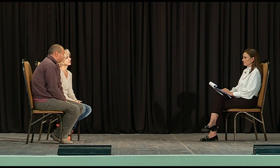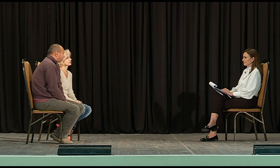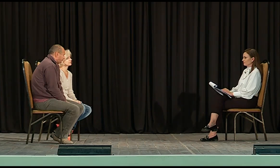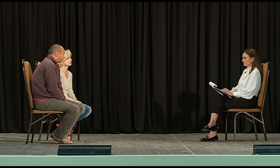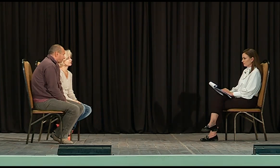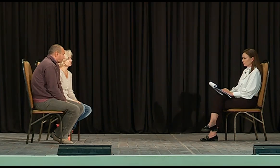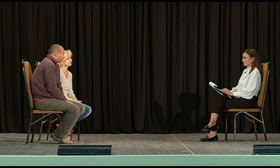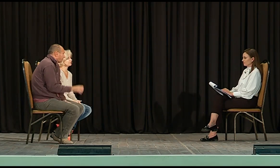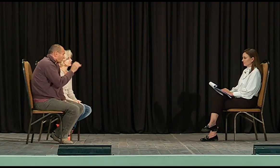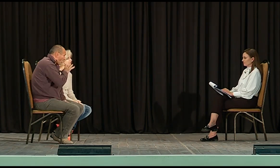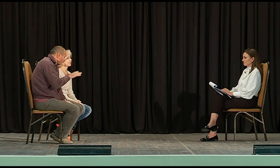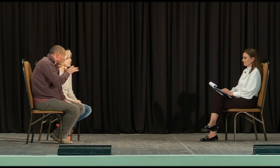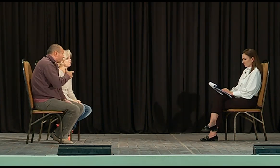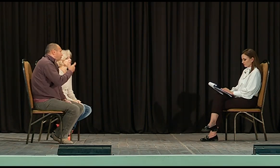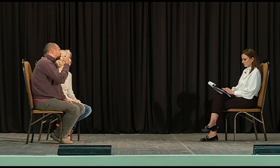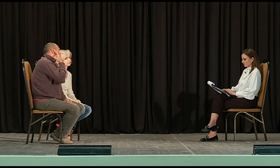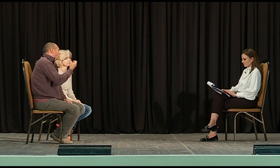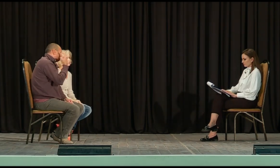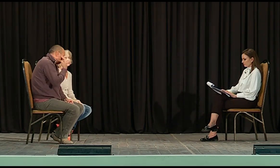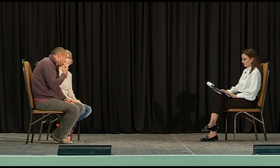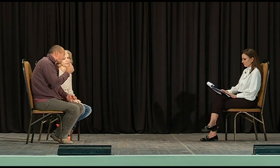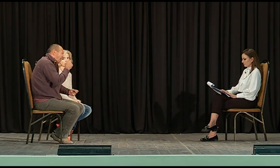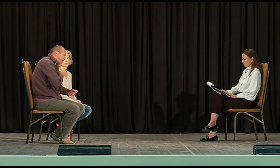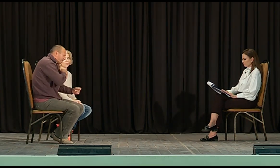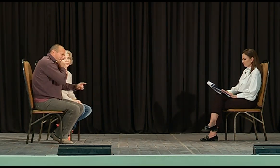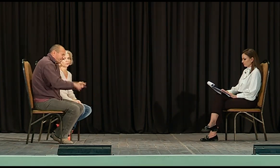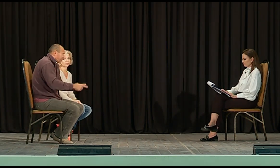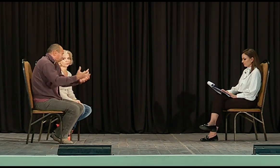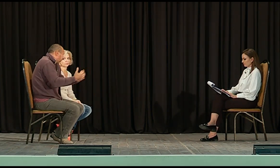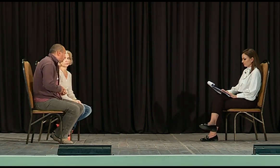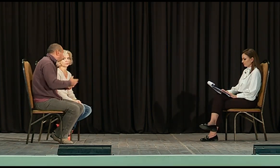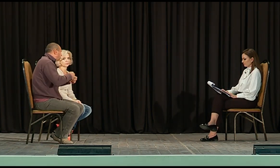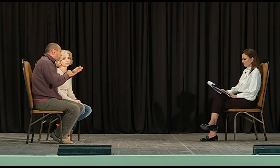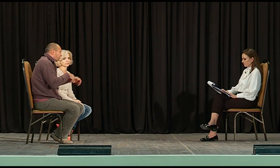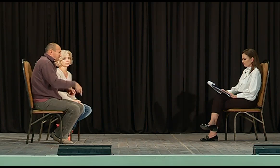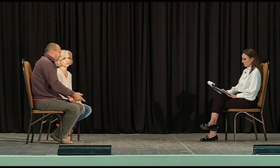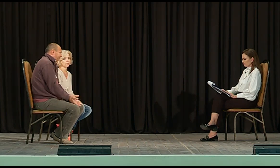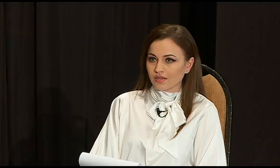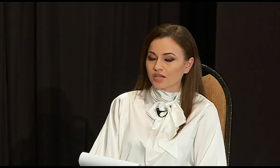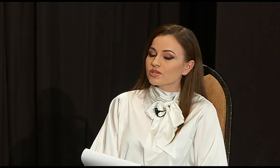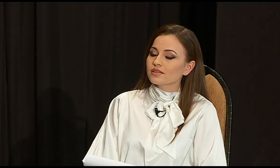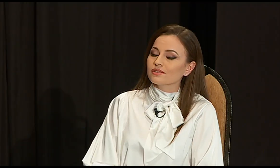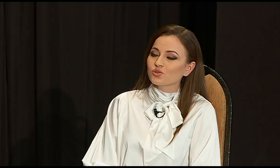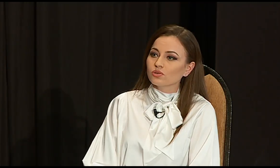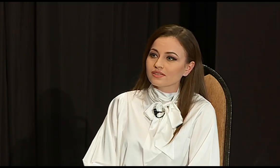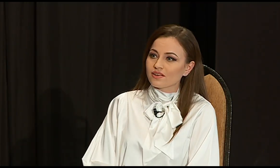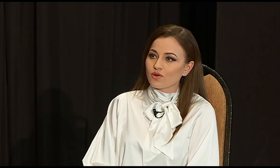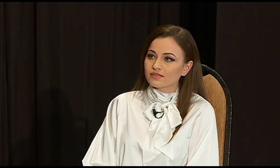fuge. Italia, Franța este plină de cunoscuți de-a noștri care din Moldova sunt. Aceasta este și o dorință voastră